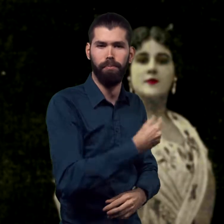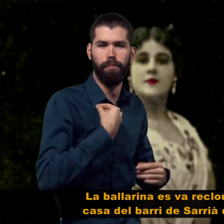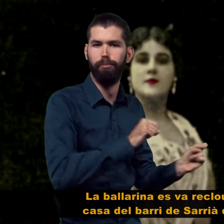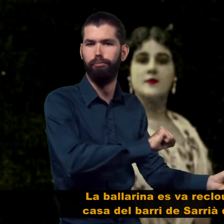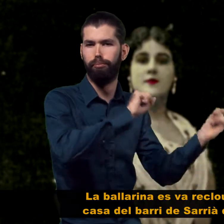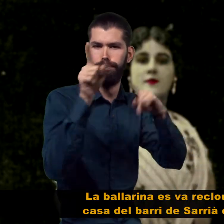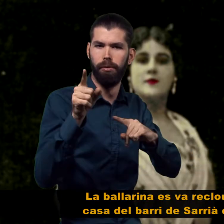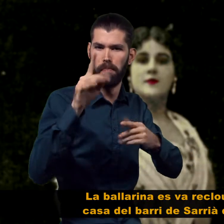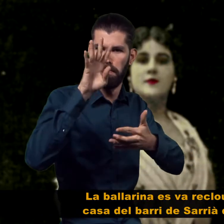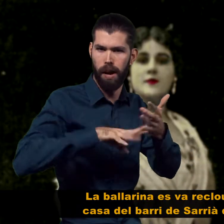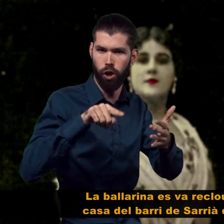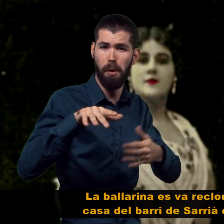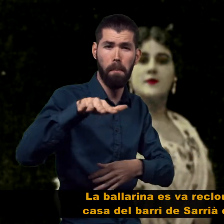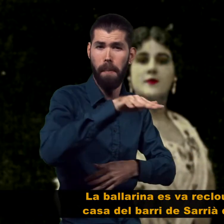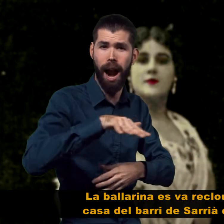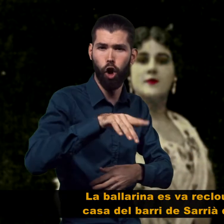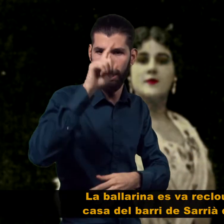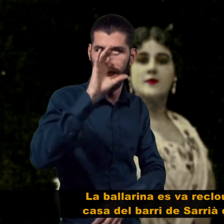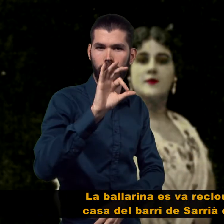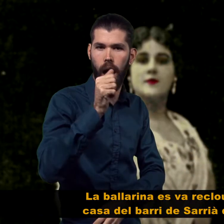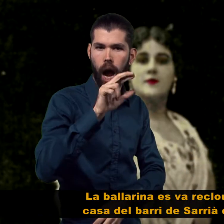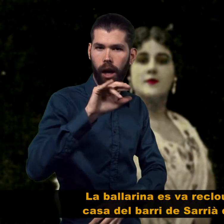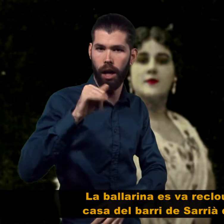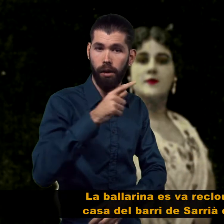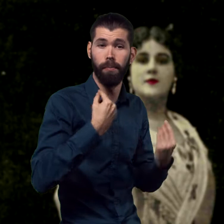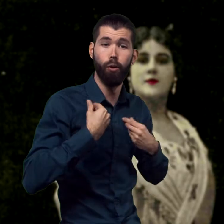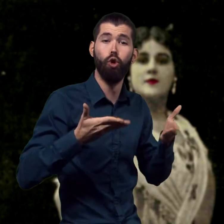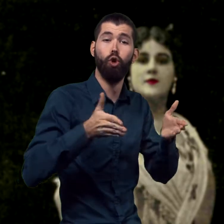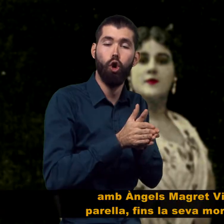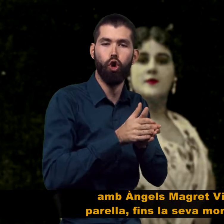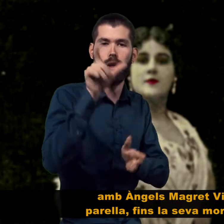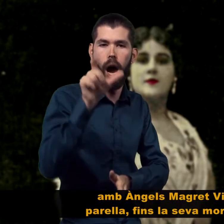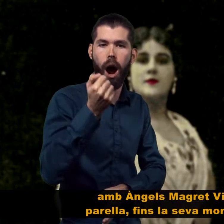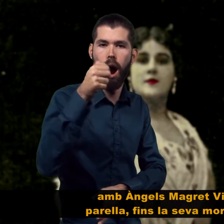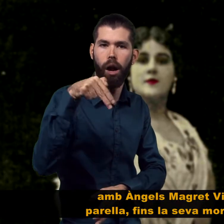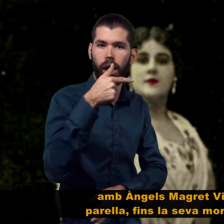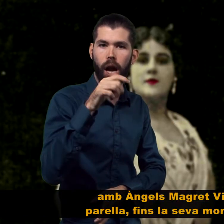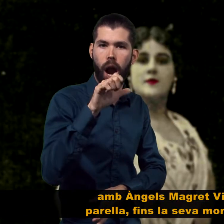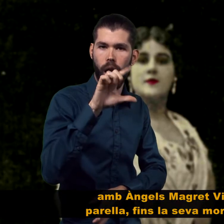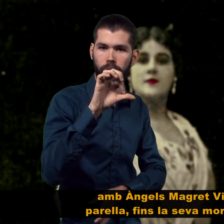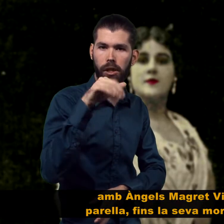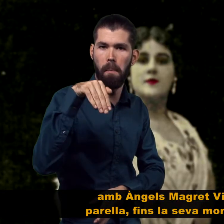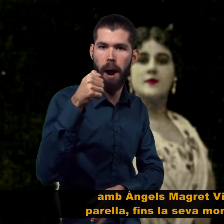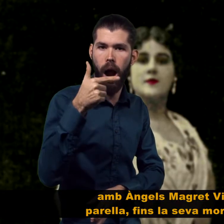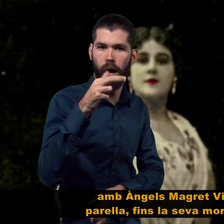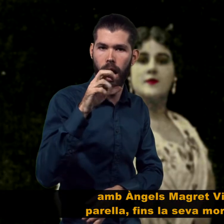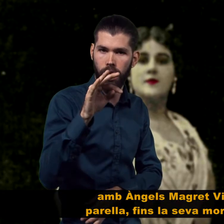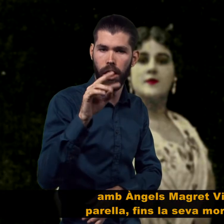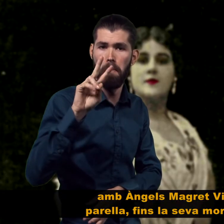La ballarina es va recloure a la seva casa del barri de Sarrià de Barcelona amb Àngels Magret Vila, la seva parella, fins la